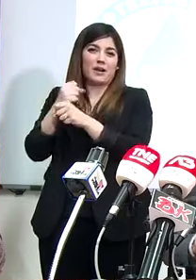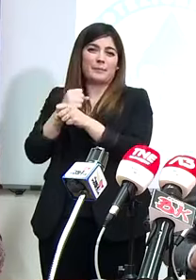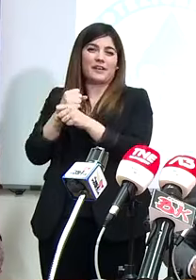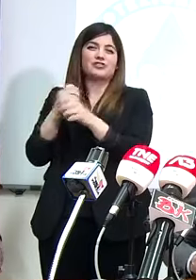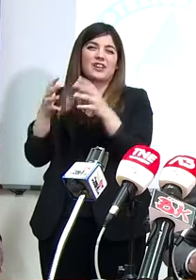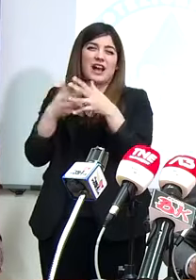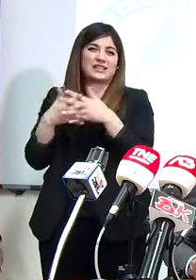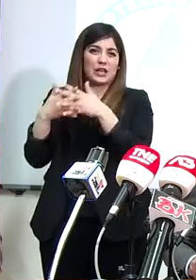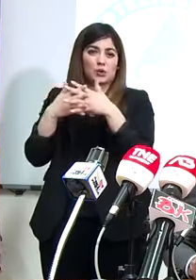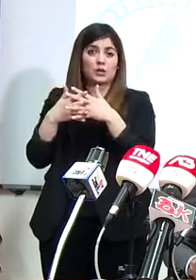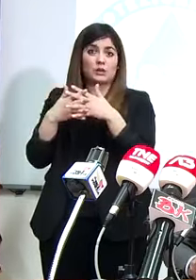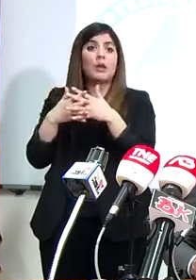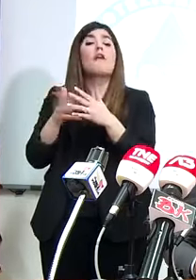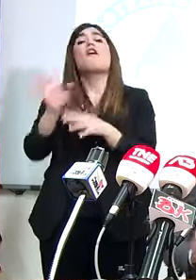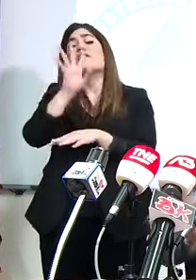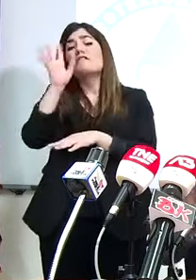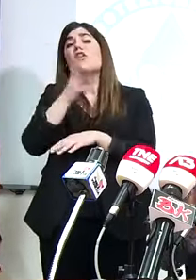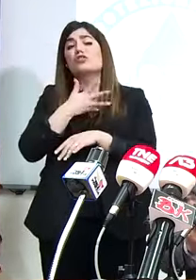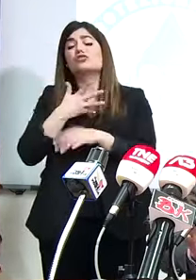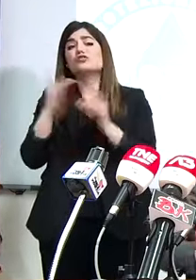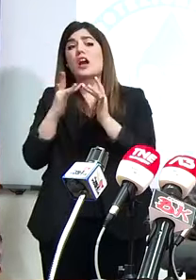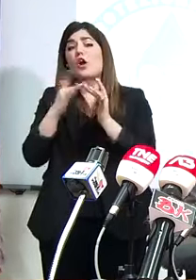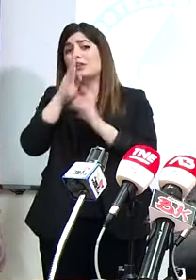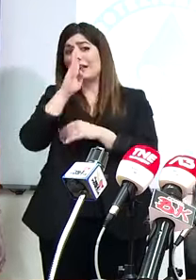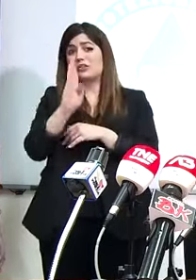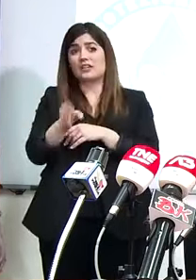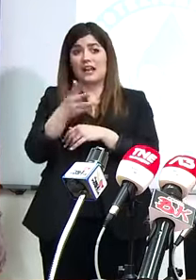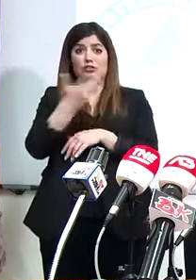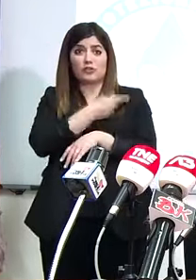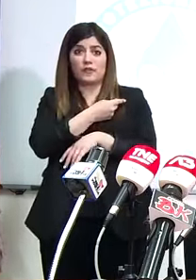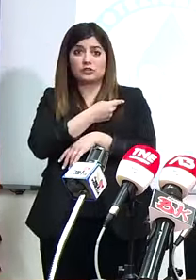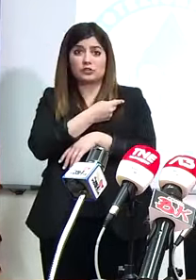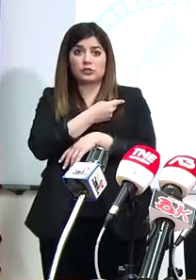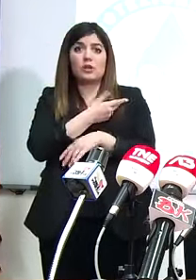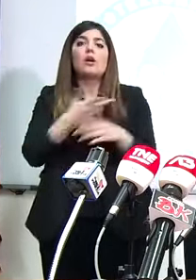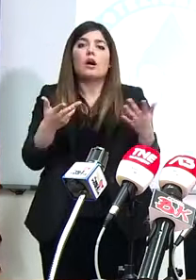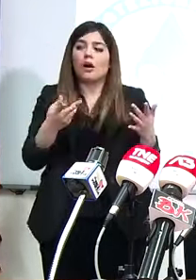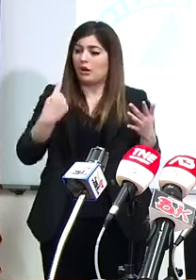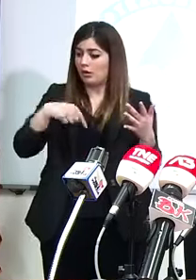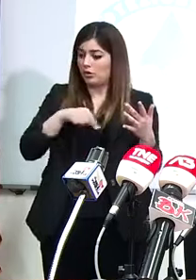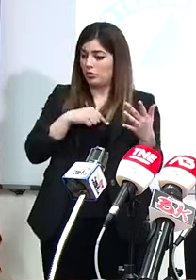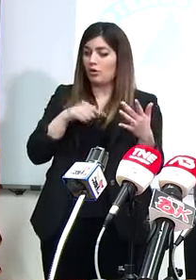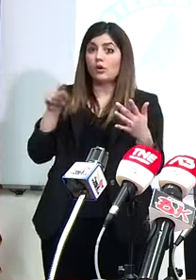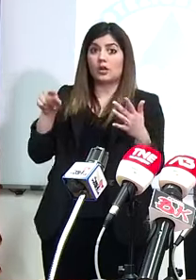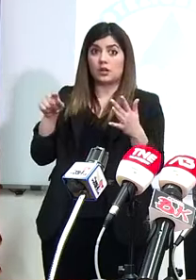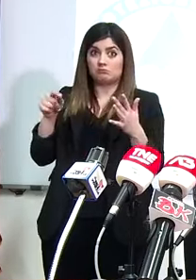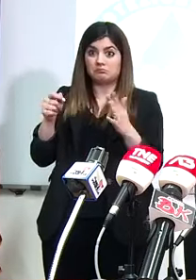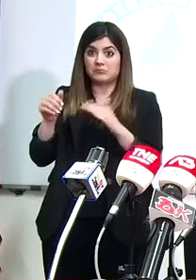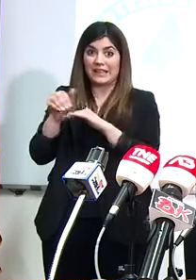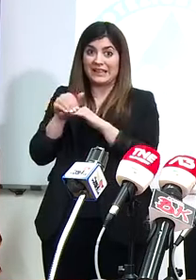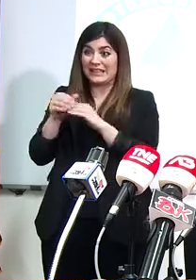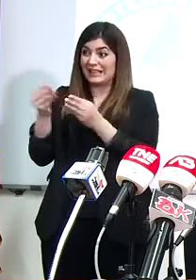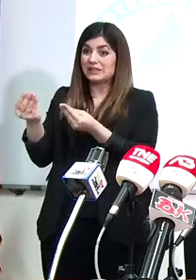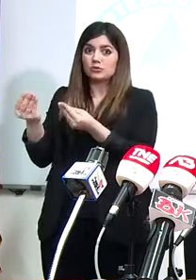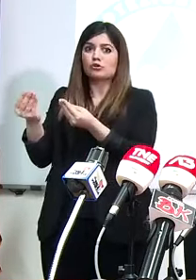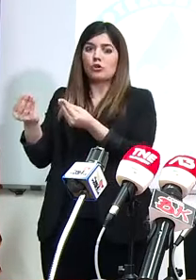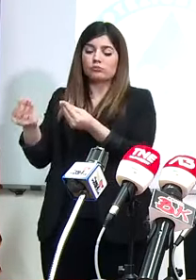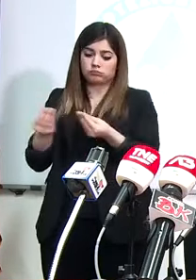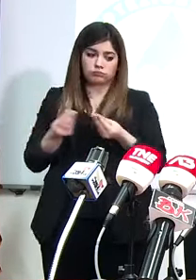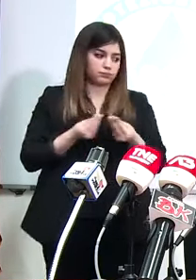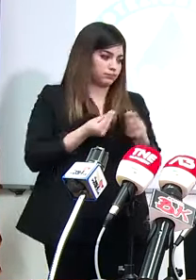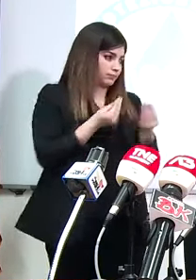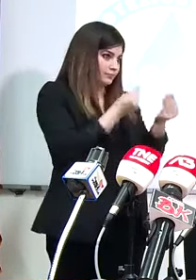contatto diretto e avere vaccini preso l'indirizzo girato a dottor flora di jason la bruciante guardatelo contattata ho parlato